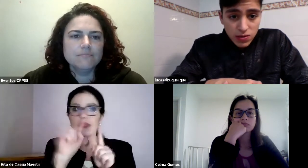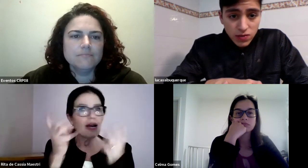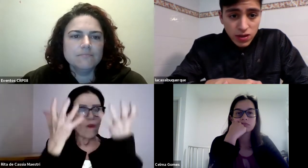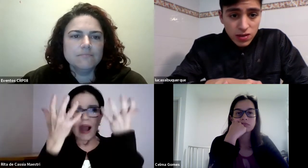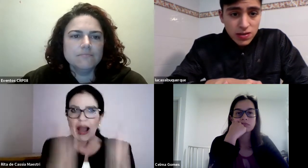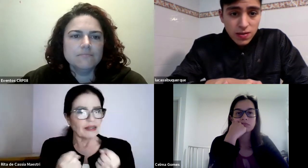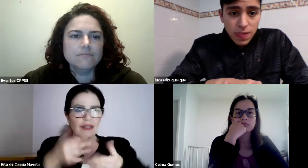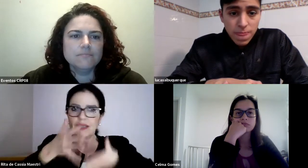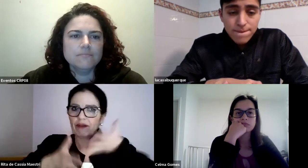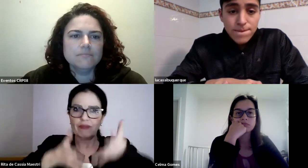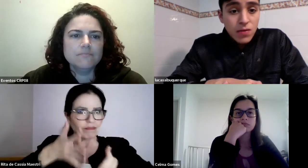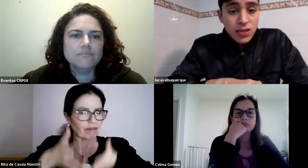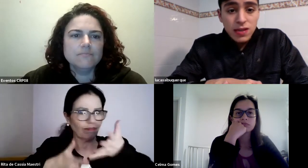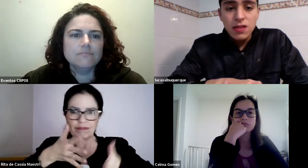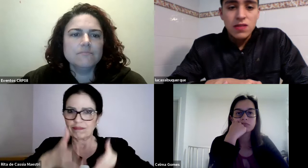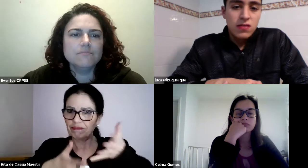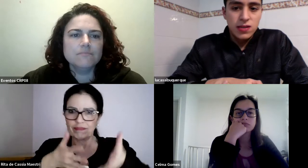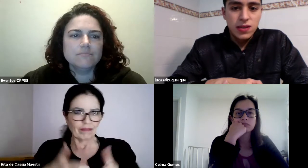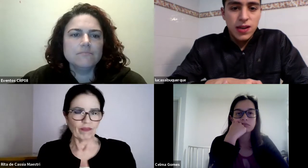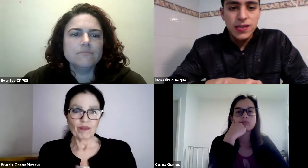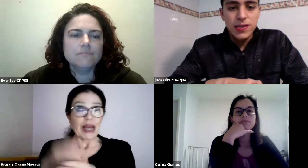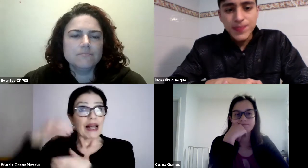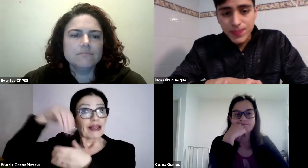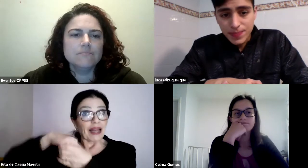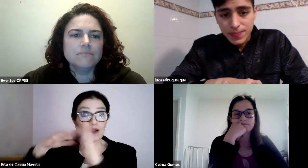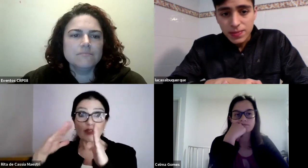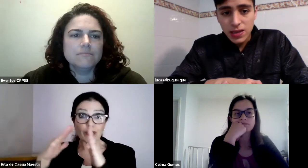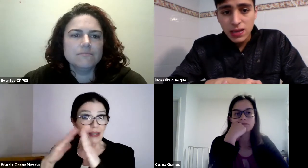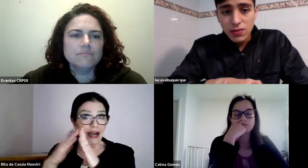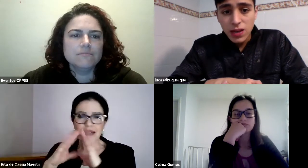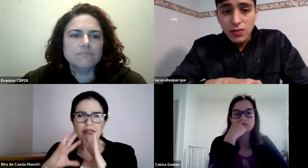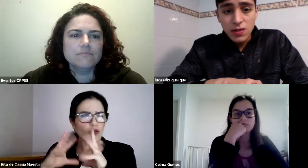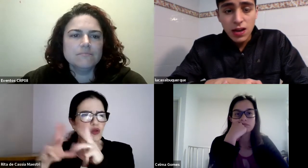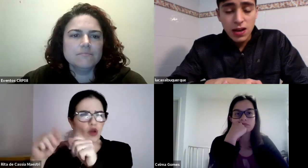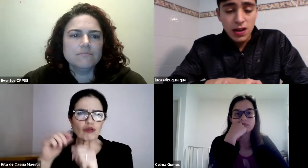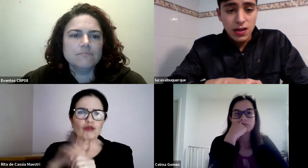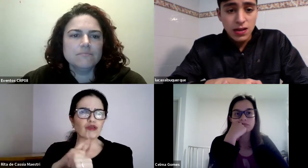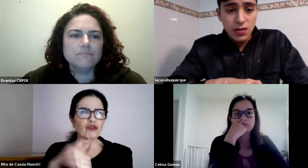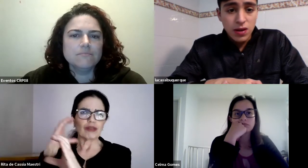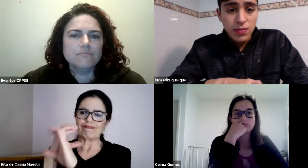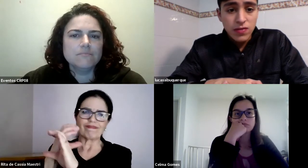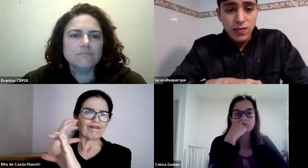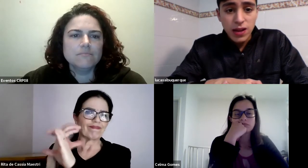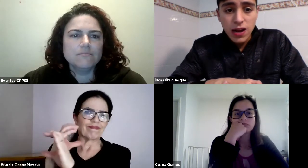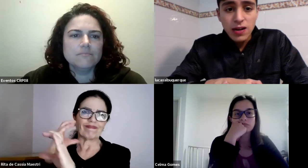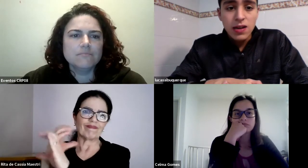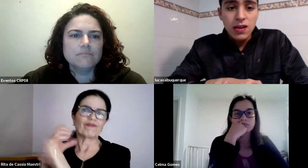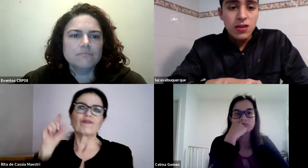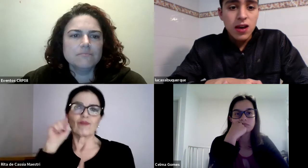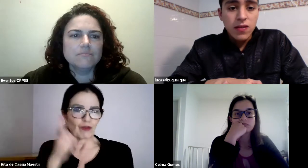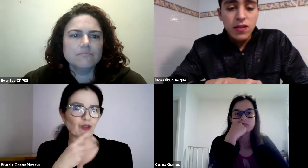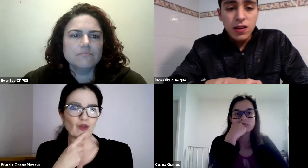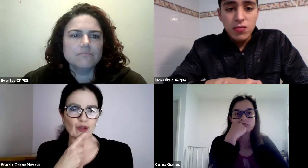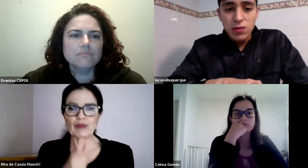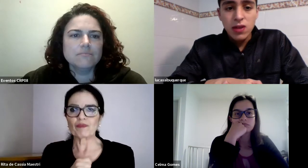famílias ouvintes não aceitam a língua de sinais. Então, dentro do âmbito familiar,